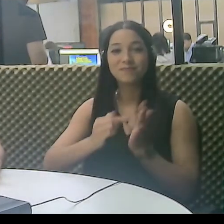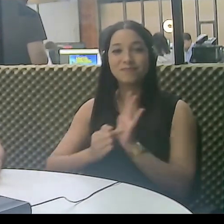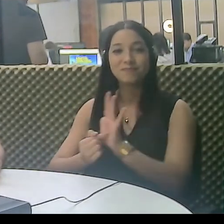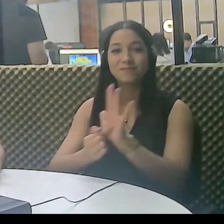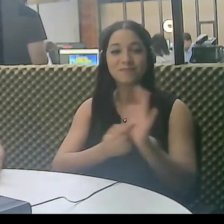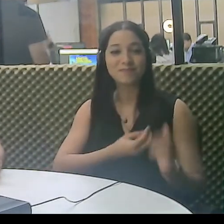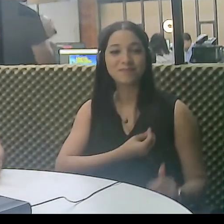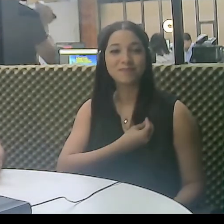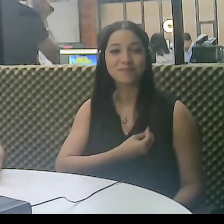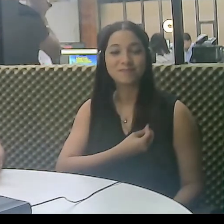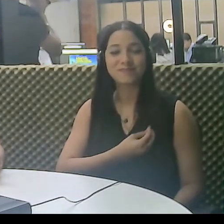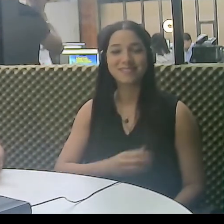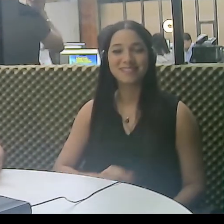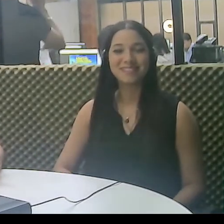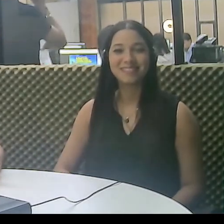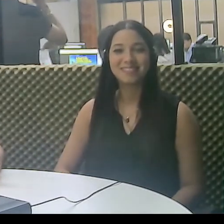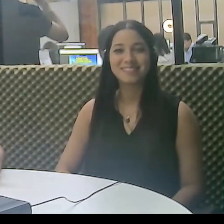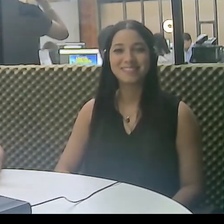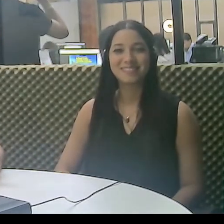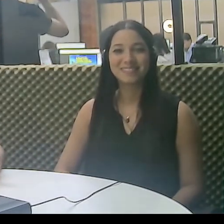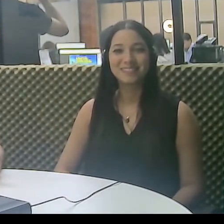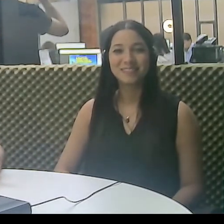Uberlândia no ar pra você.